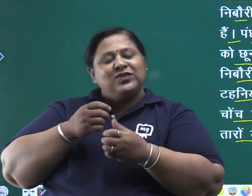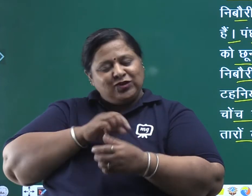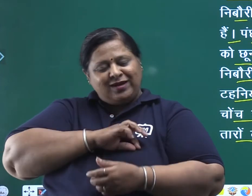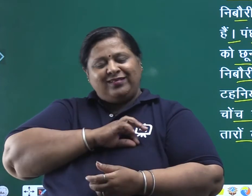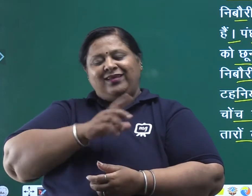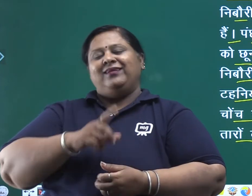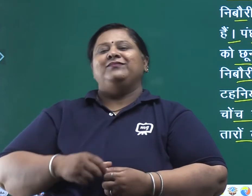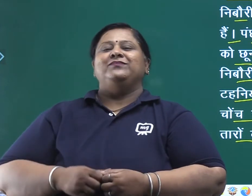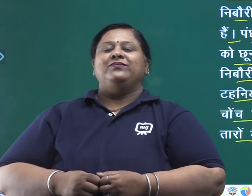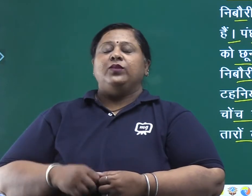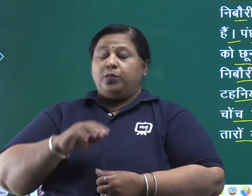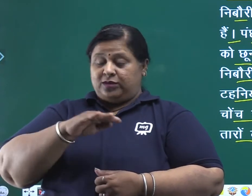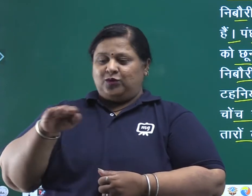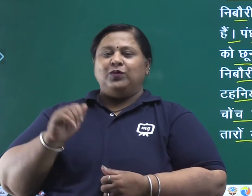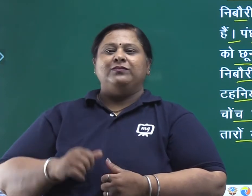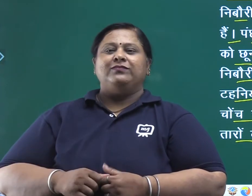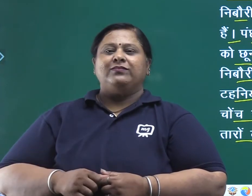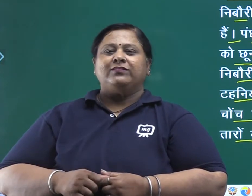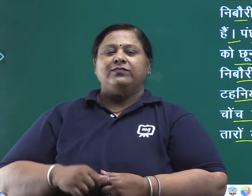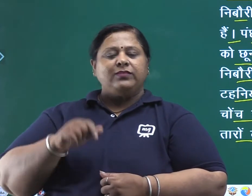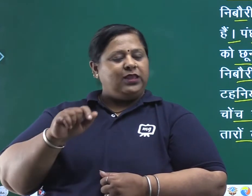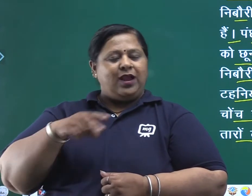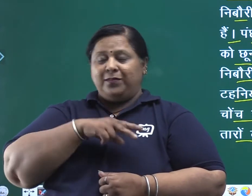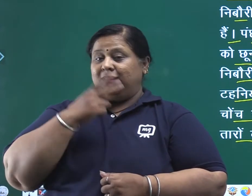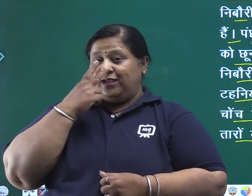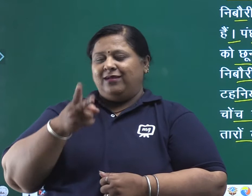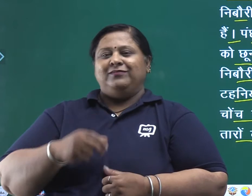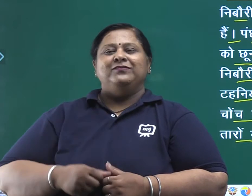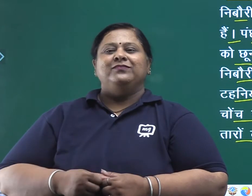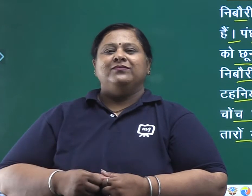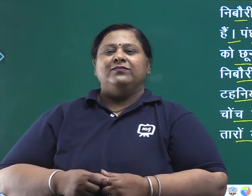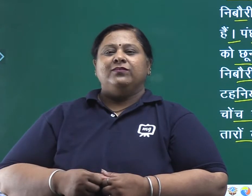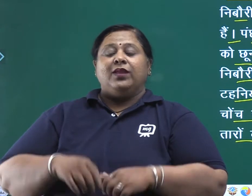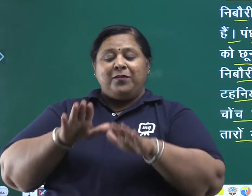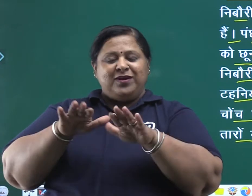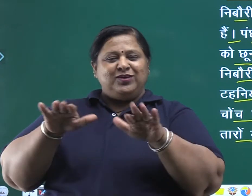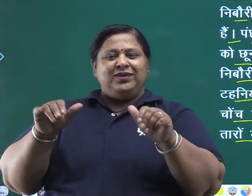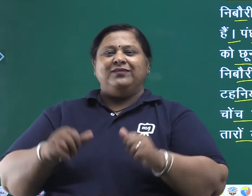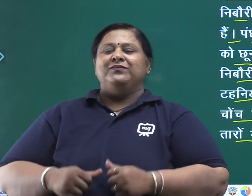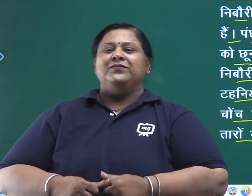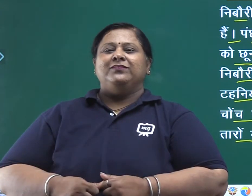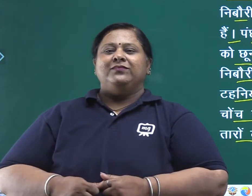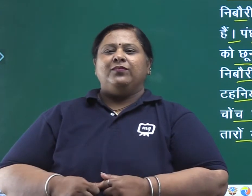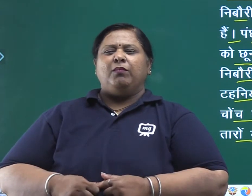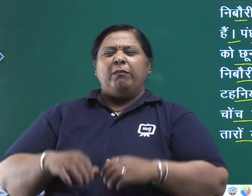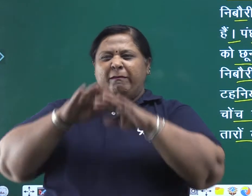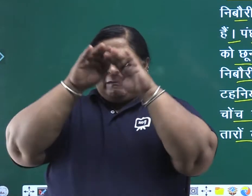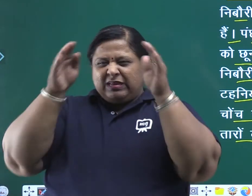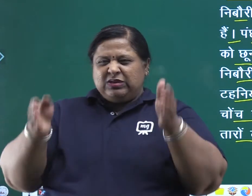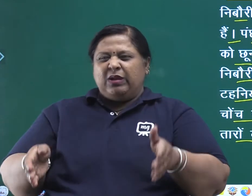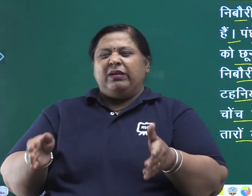चाहते हैं। तो बच्चों, यहाँ आपने देखा कि पक्षी पिंजरे